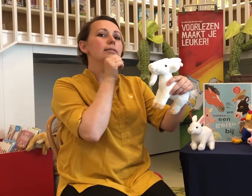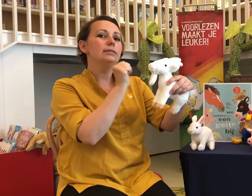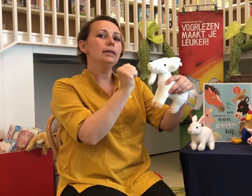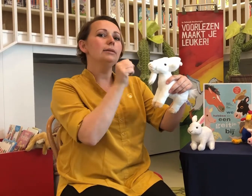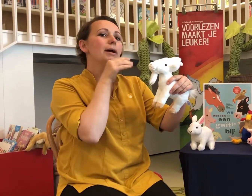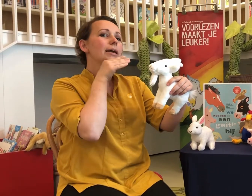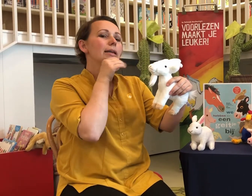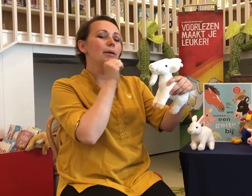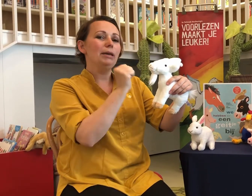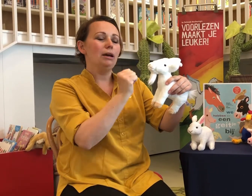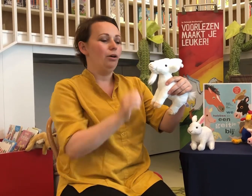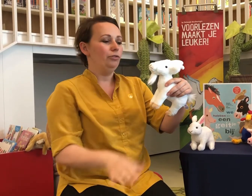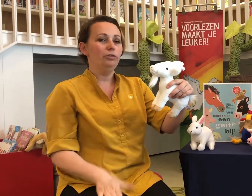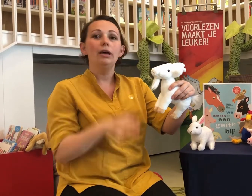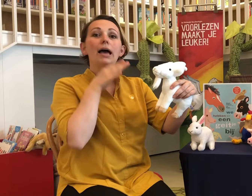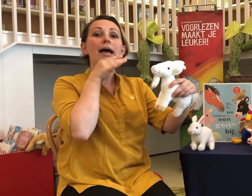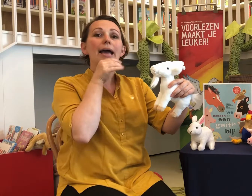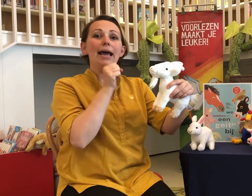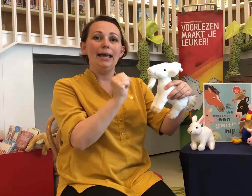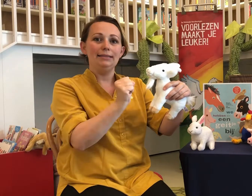sikje maak je na met je hand. Geit.